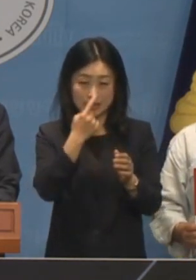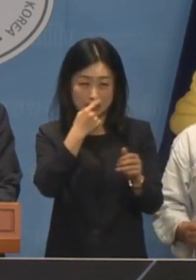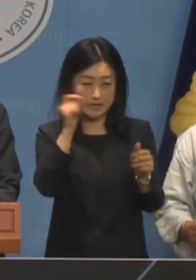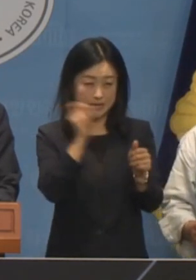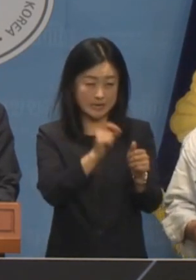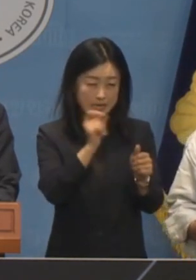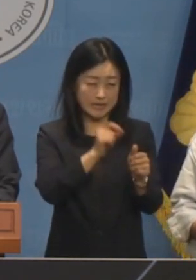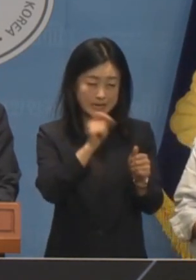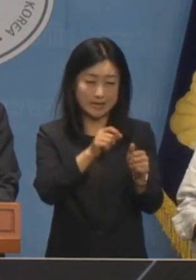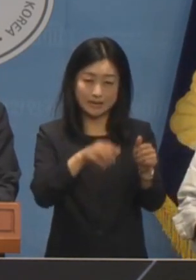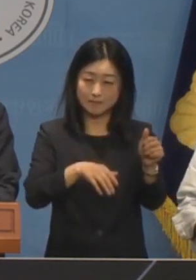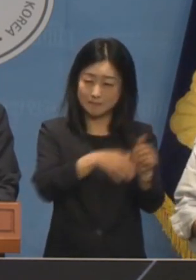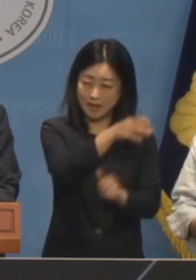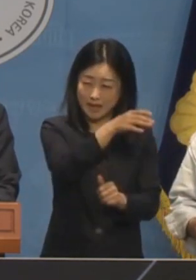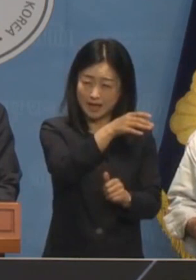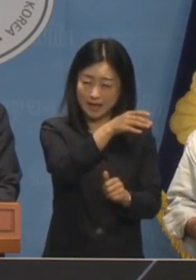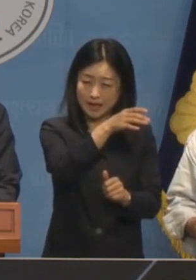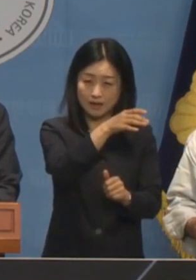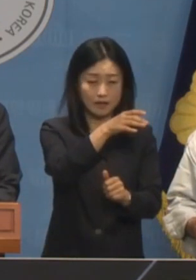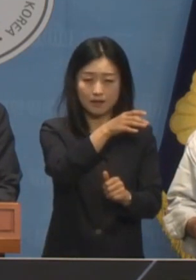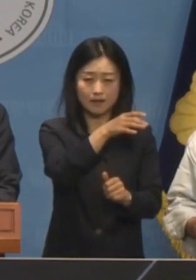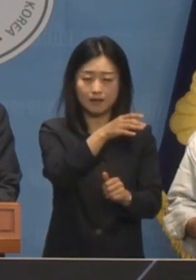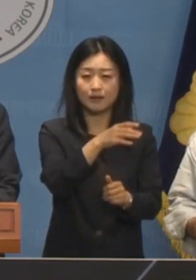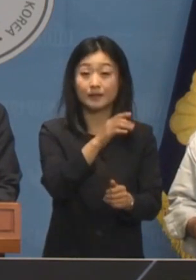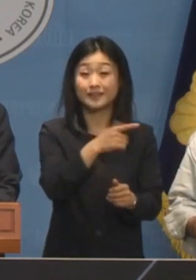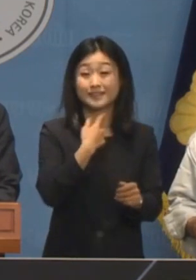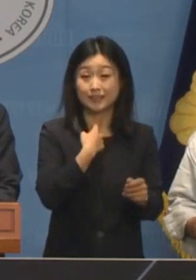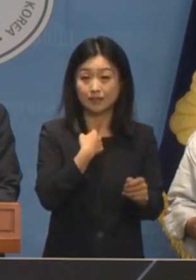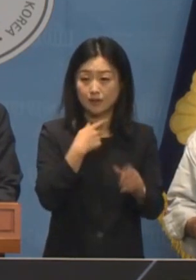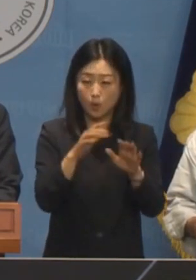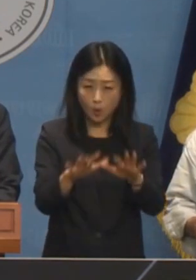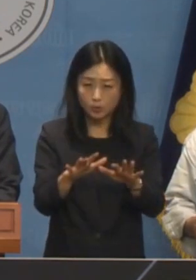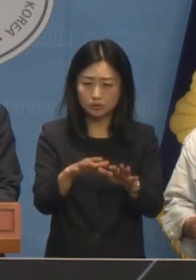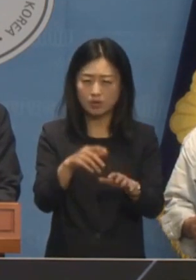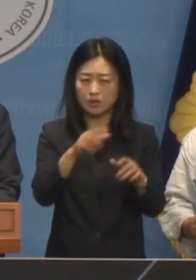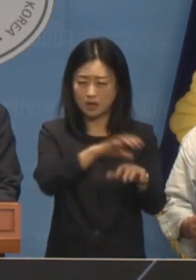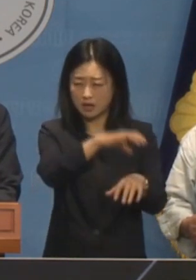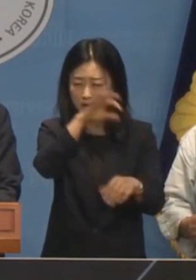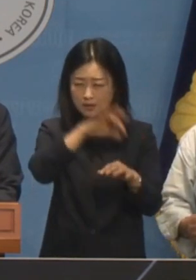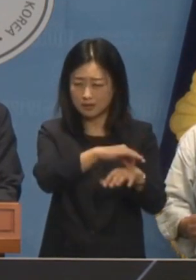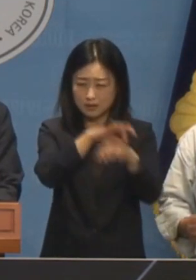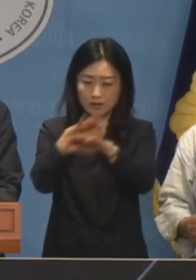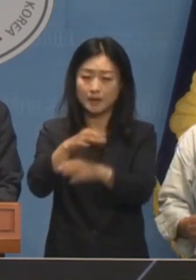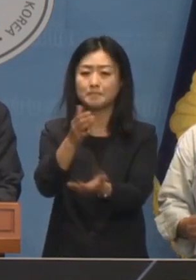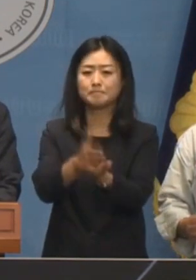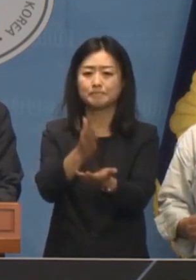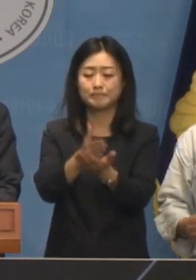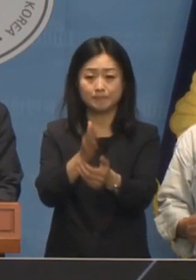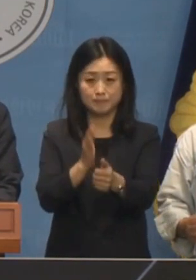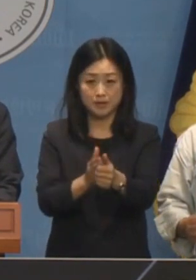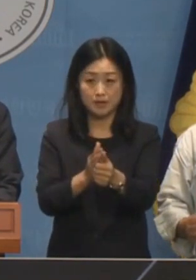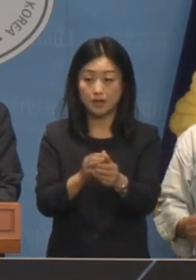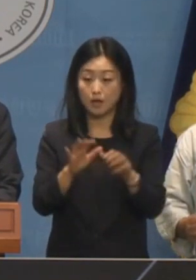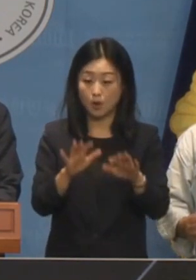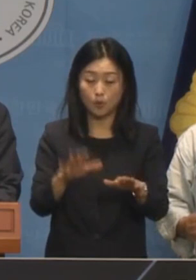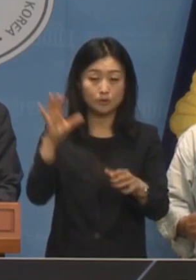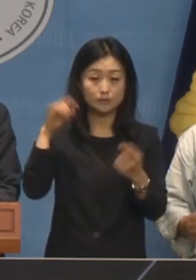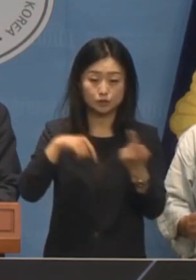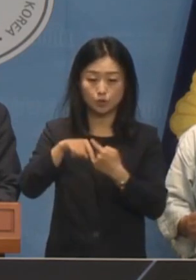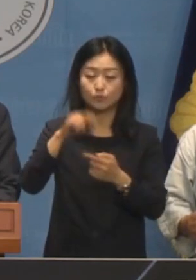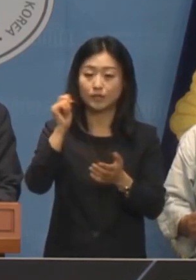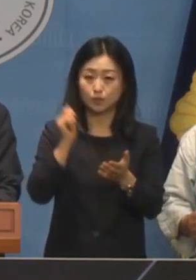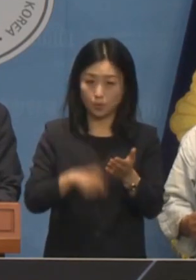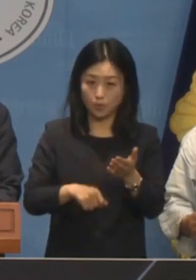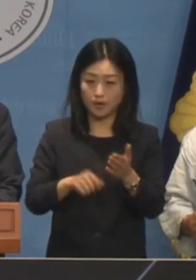창구가 되는 식으로 왜곡되지 않기를 바라며 오늘 인사청문회를 통과하고 임명이 돼서 정식